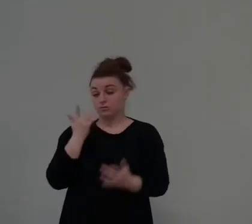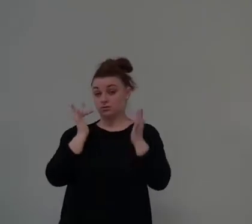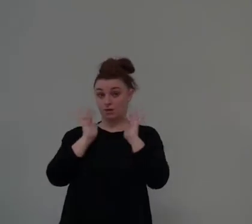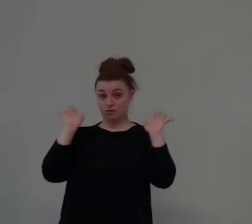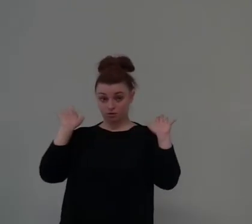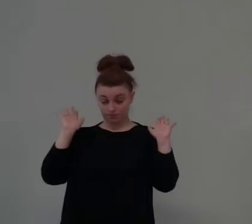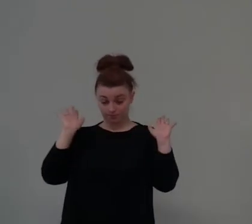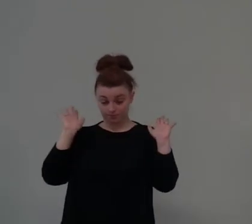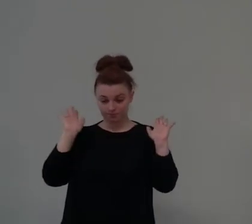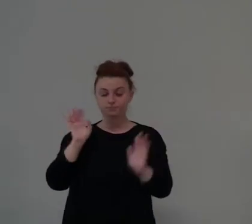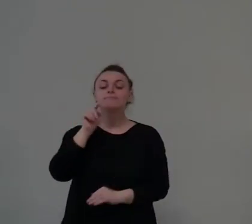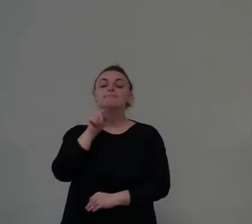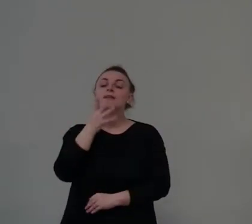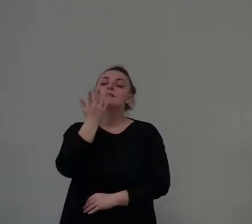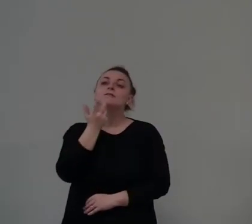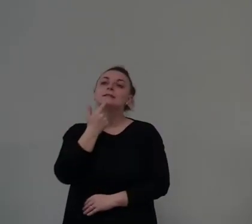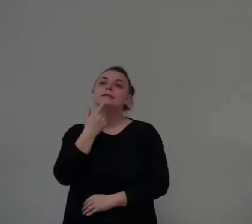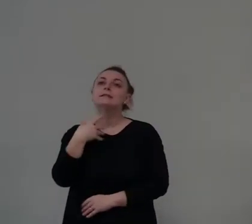vuole distrarci da Dio.